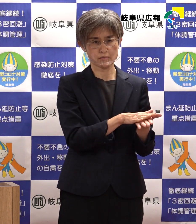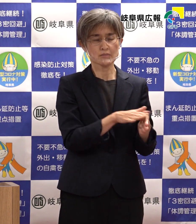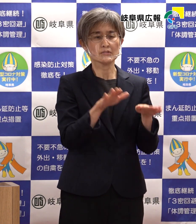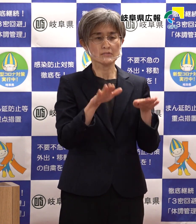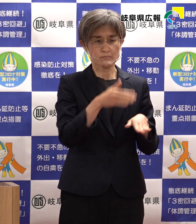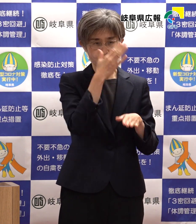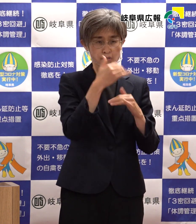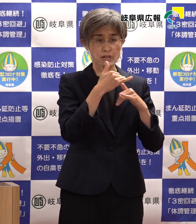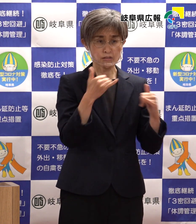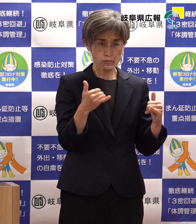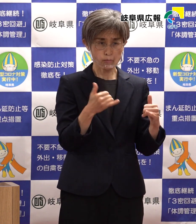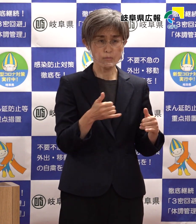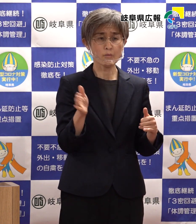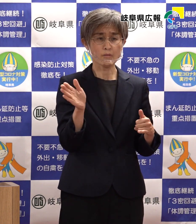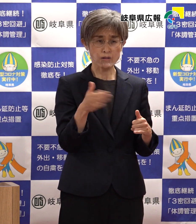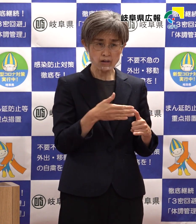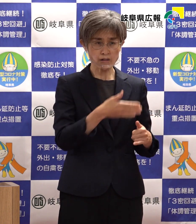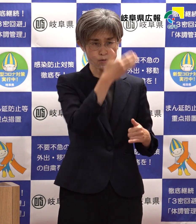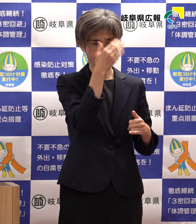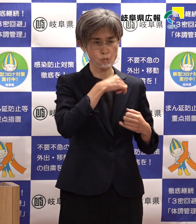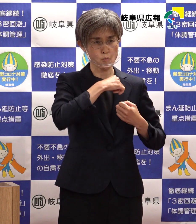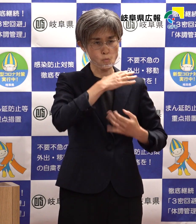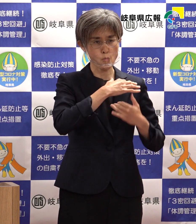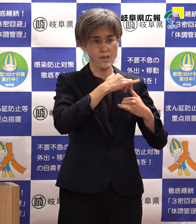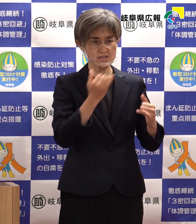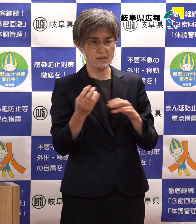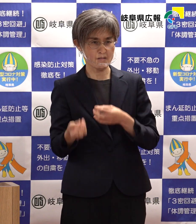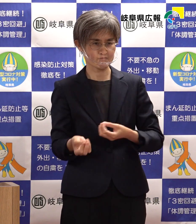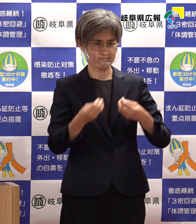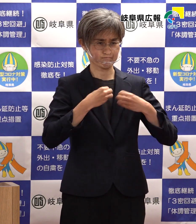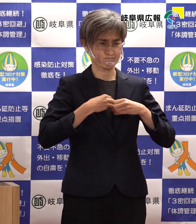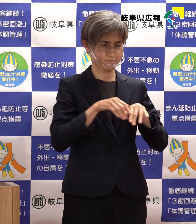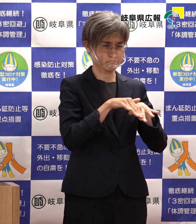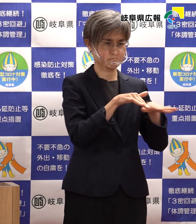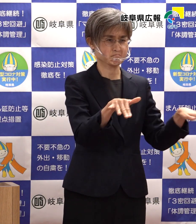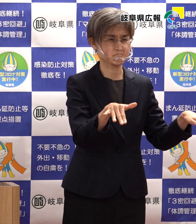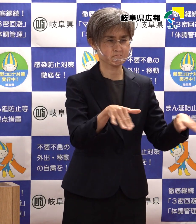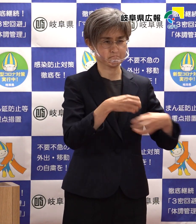者から高齢者への感染といったことが大変懸念されるものですから、